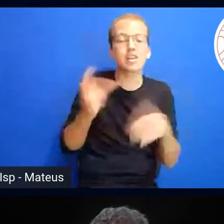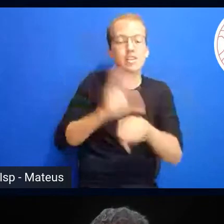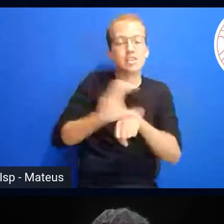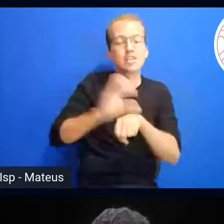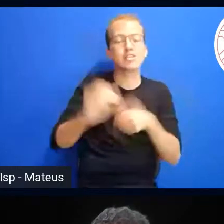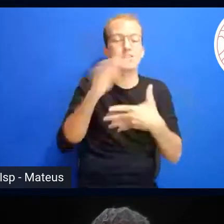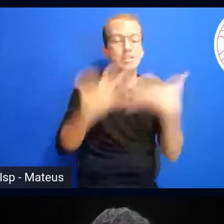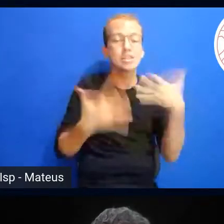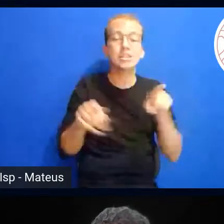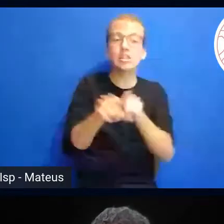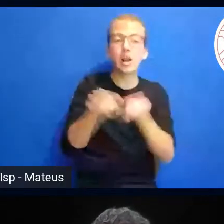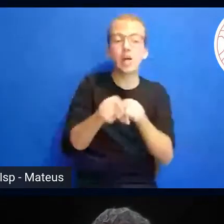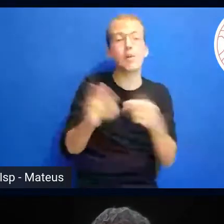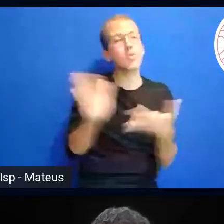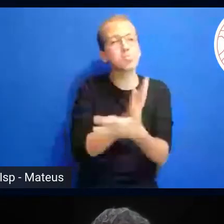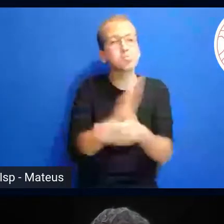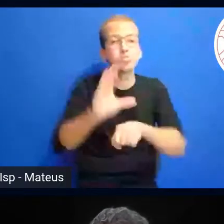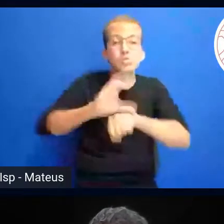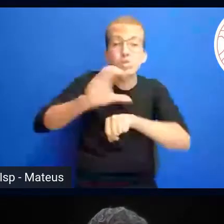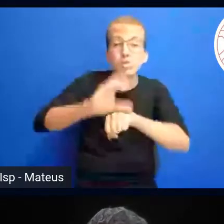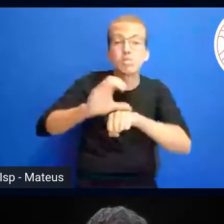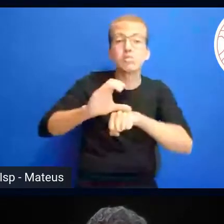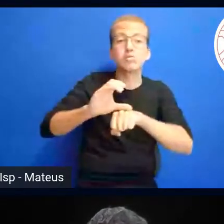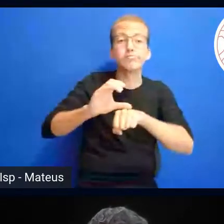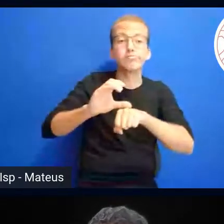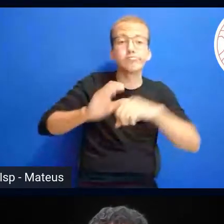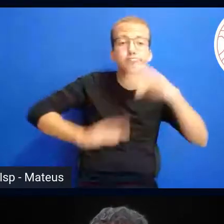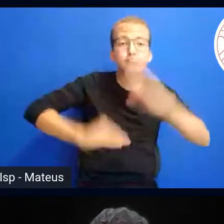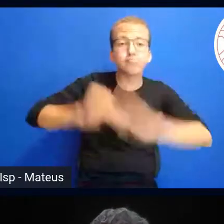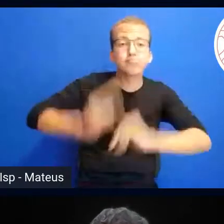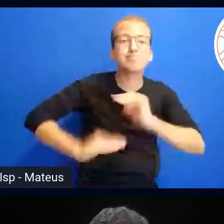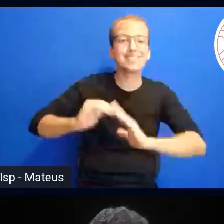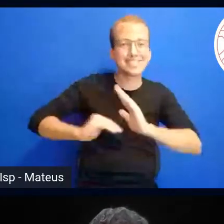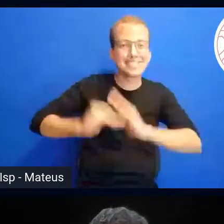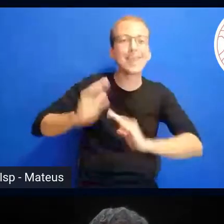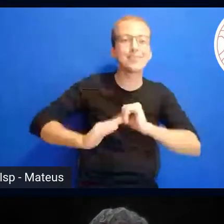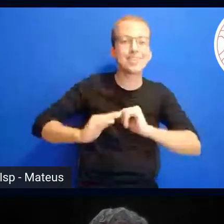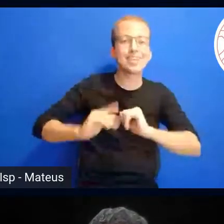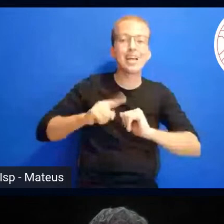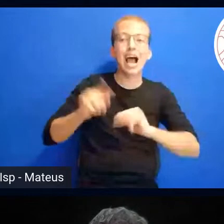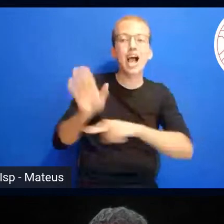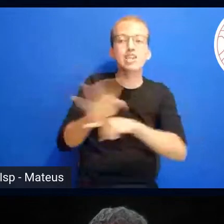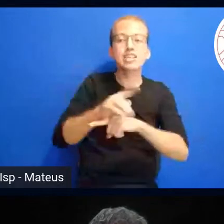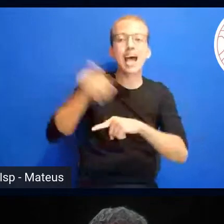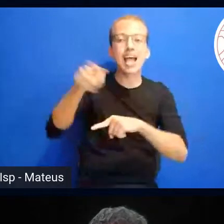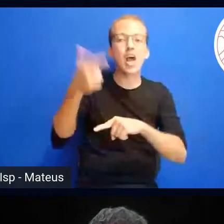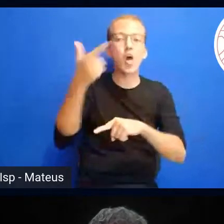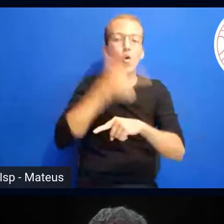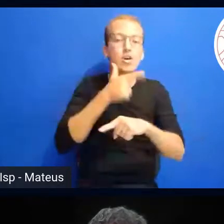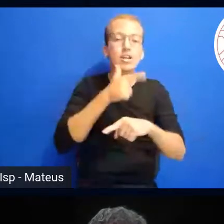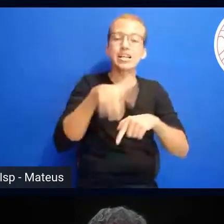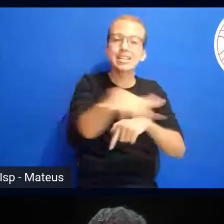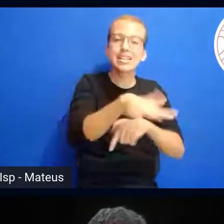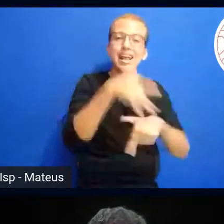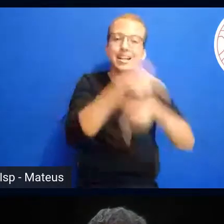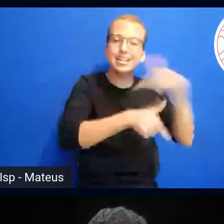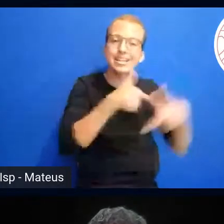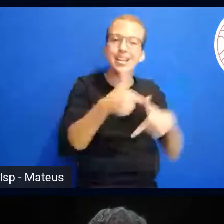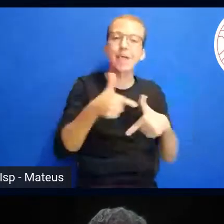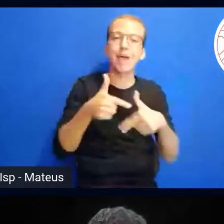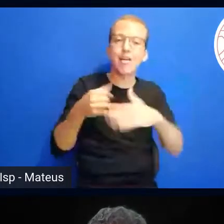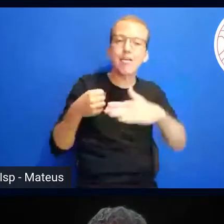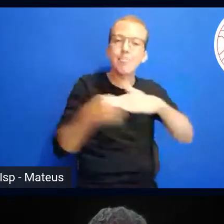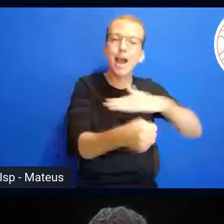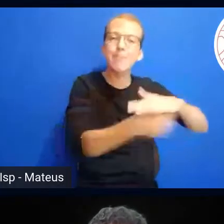preparatórios para que esses surdos possam ingressar no mercado de trabalho. Eles têm parcerias com algumas empresas,